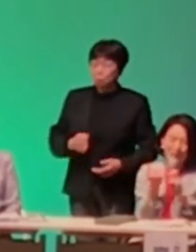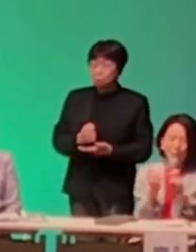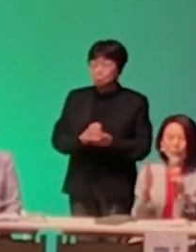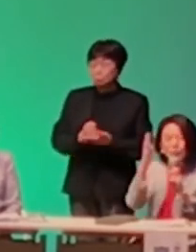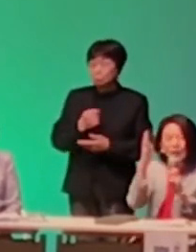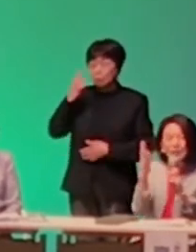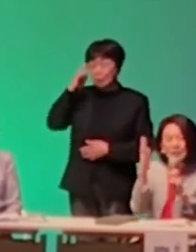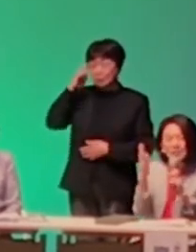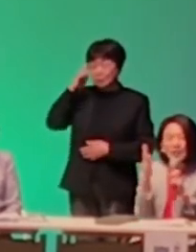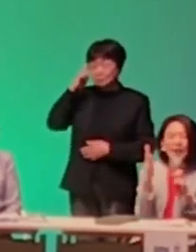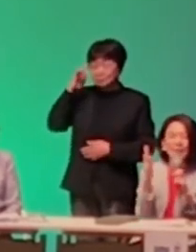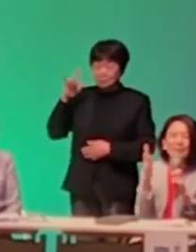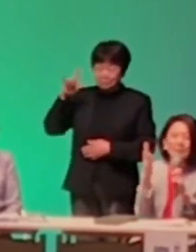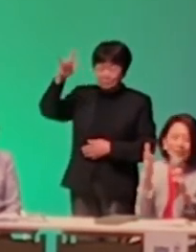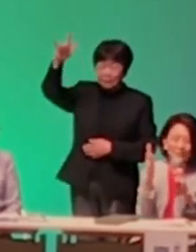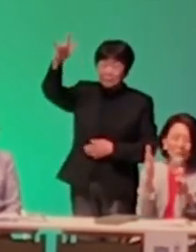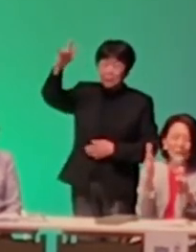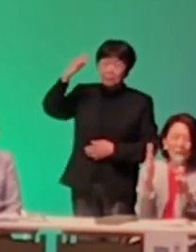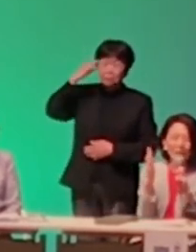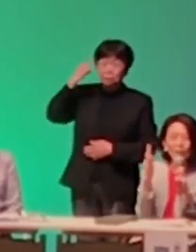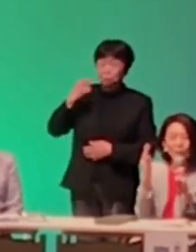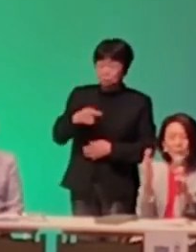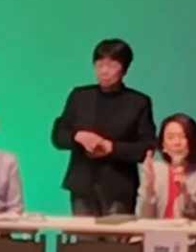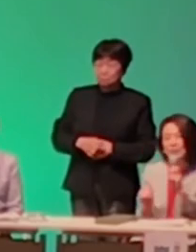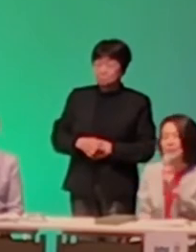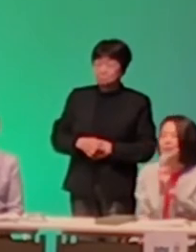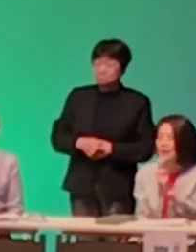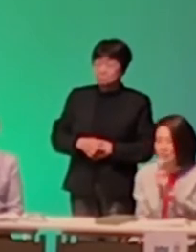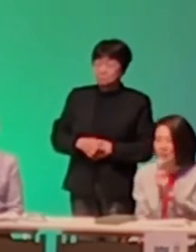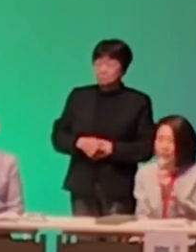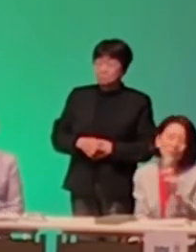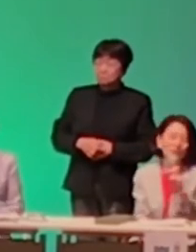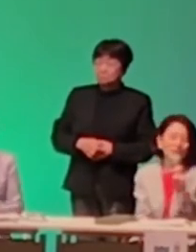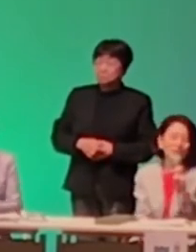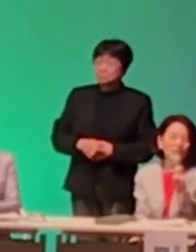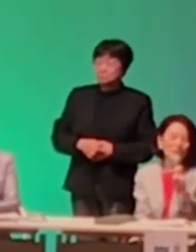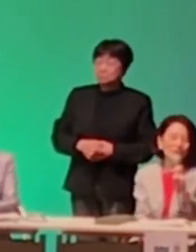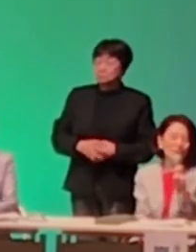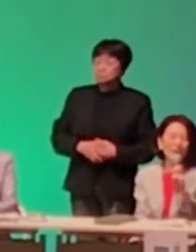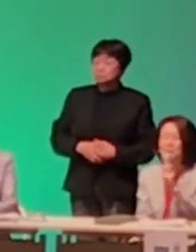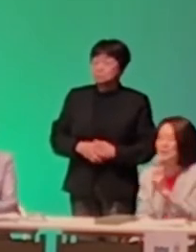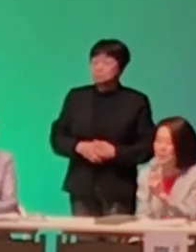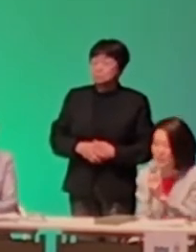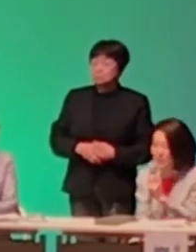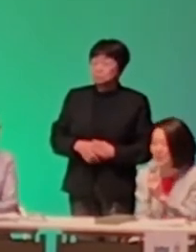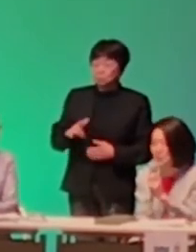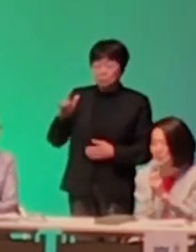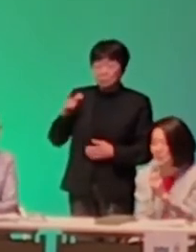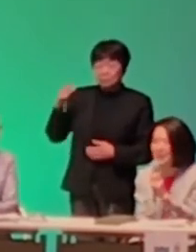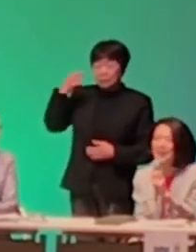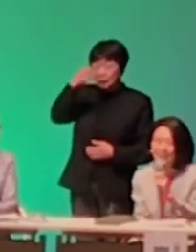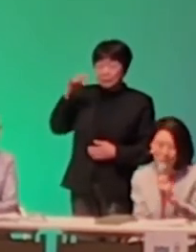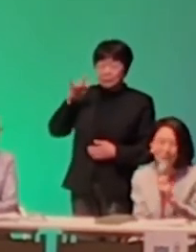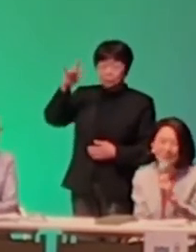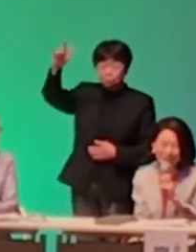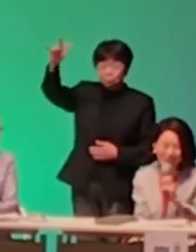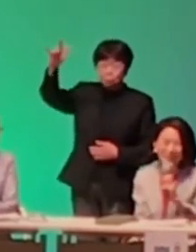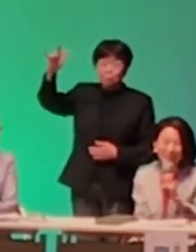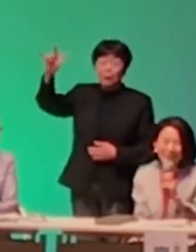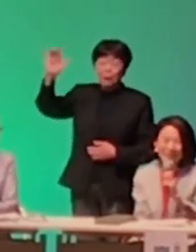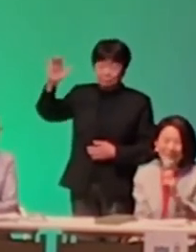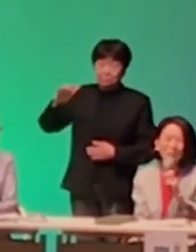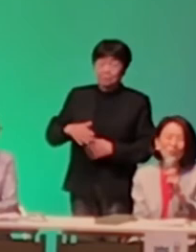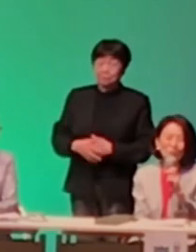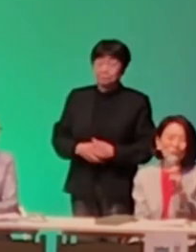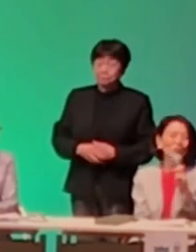。もうこの間でズレがあるんですけれども、結局このまま言わなければきっと私のミャンマー出張、タイ出張はなかったことになっ